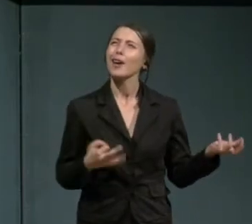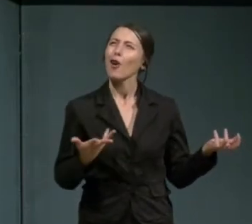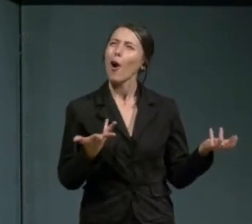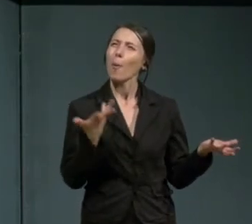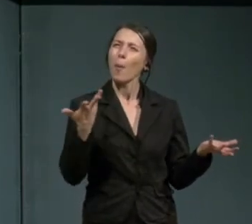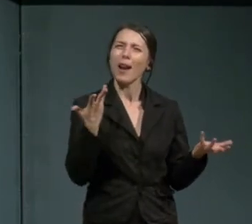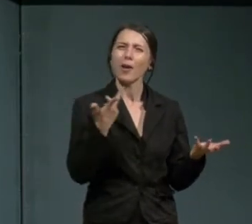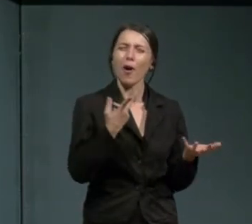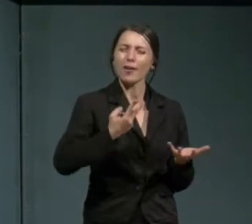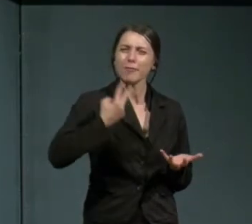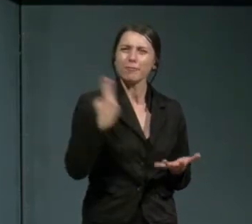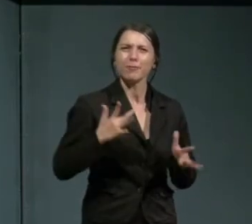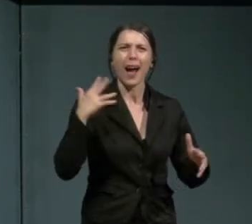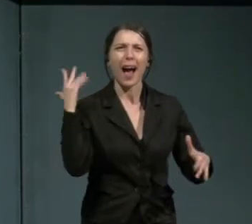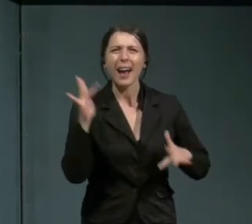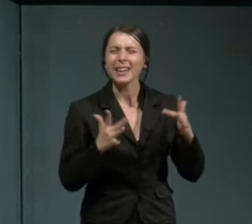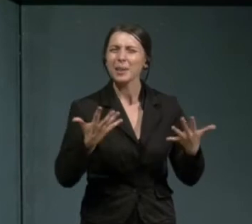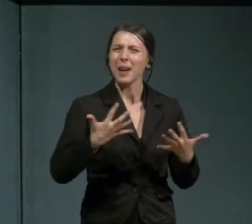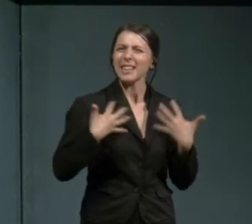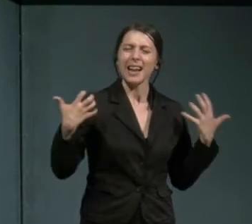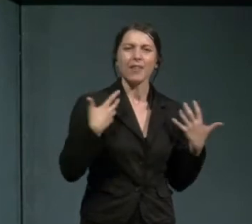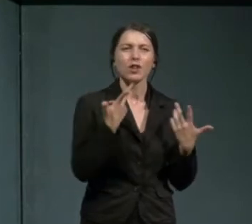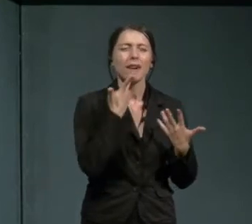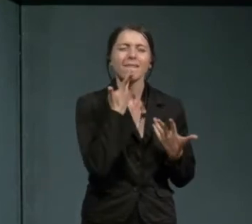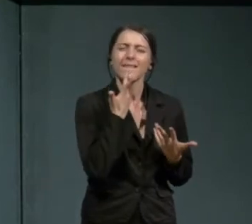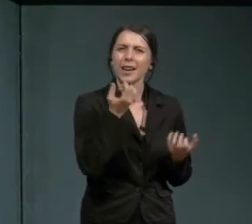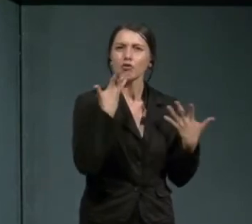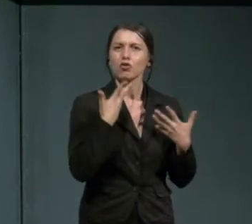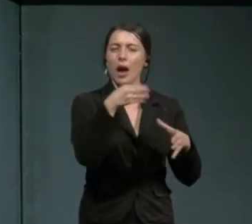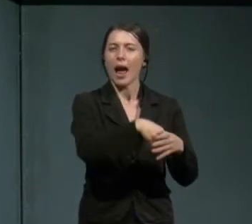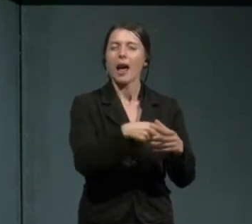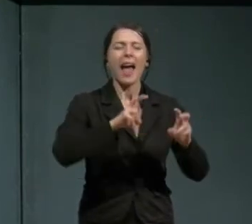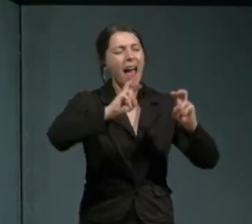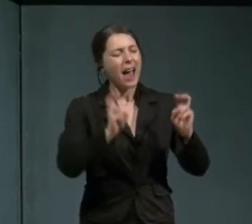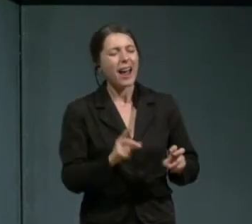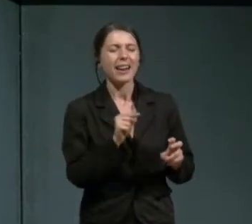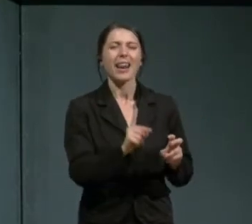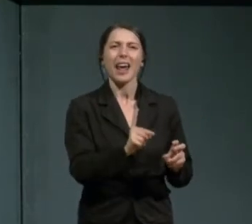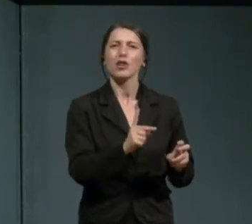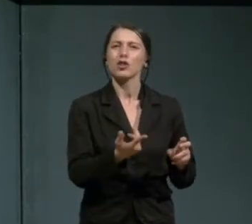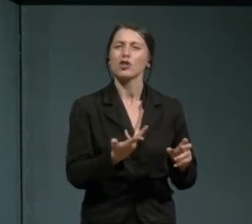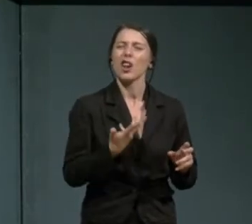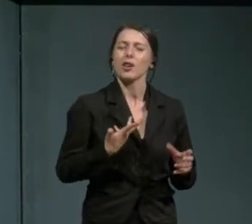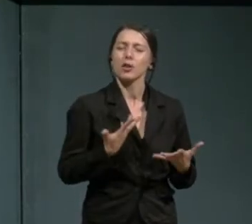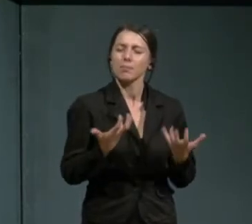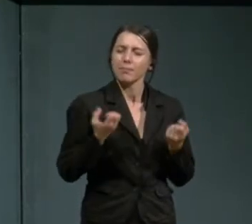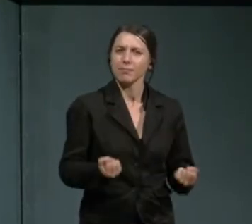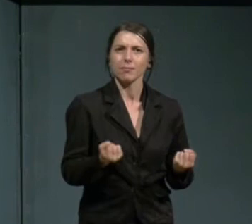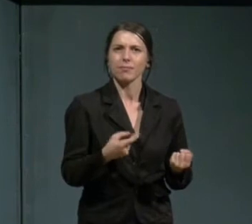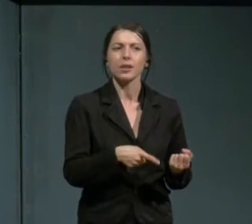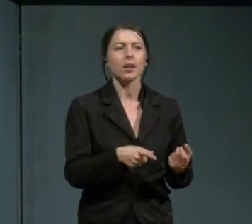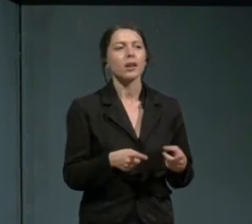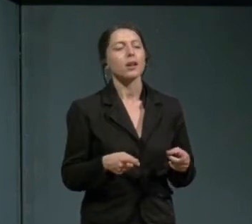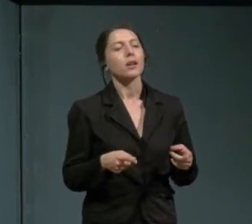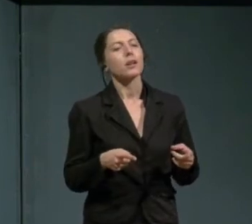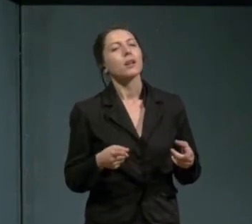selvaggio di animale è un desiderio proprio c'è un'energia c'è un'energia molto intensa ma